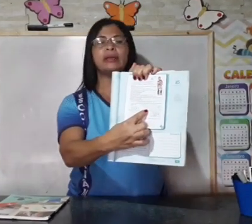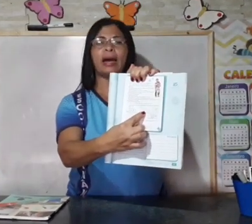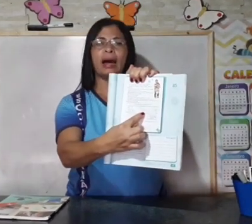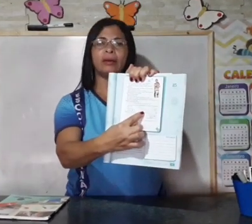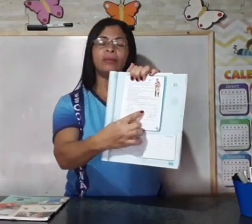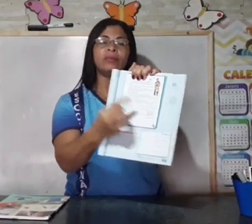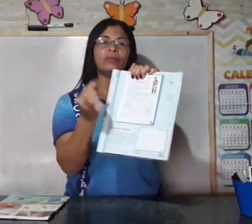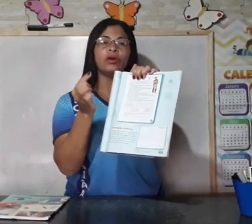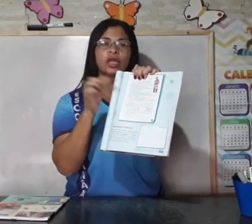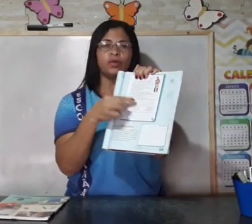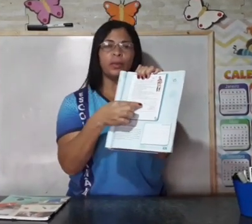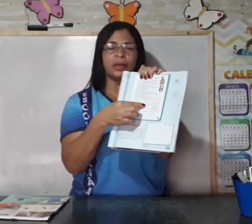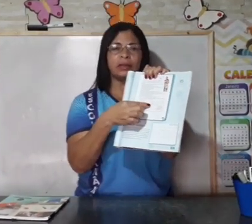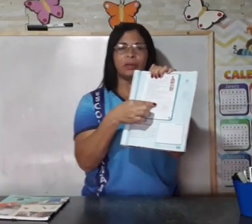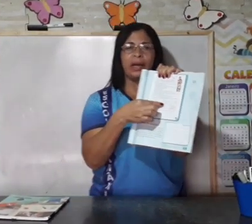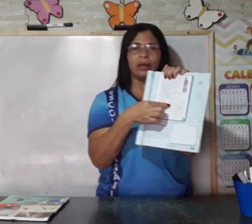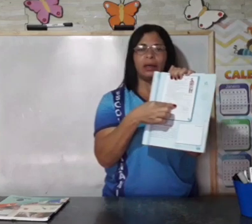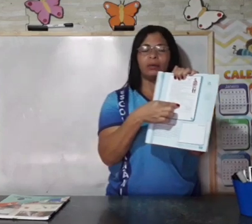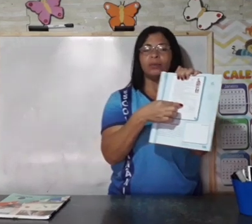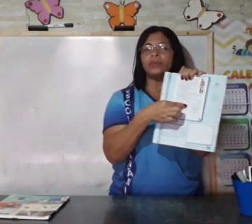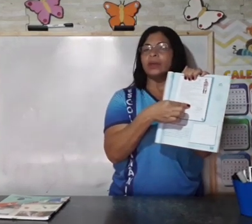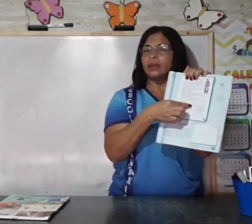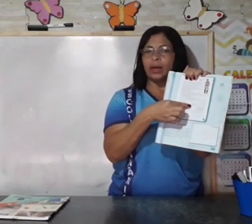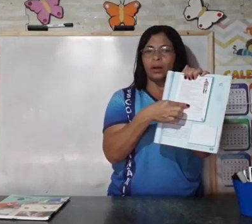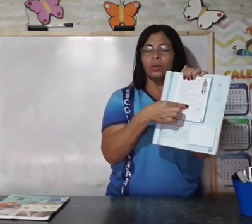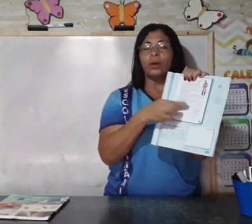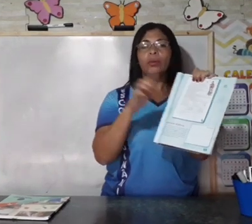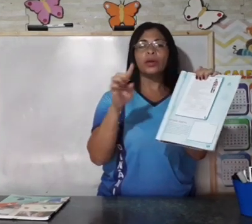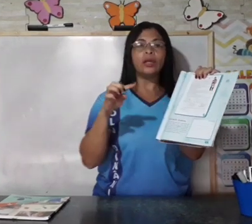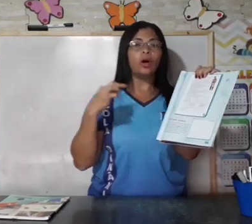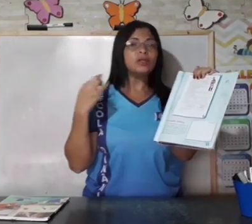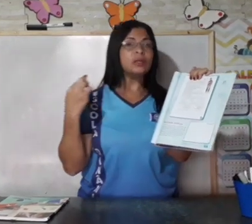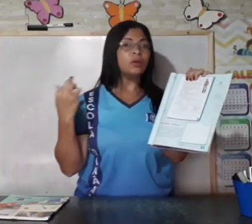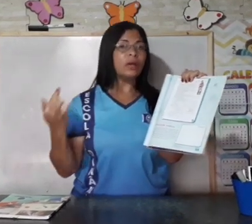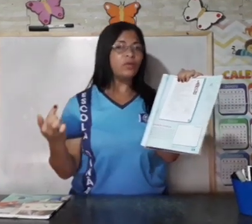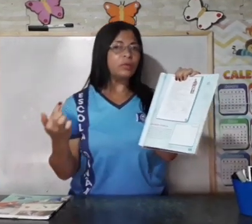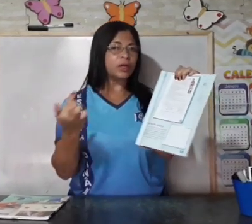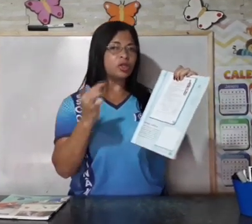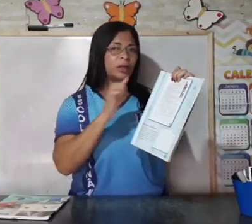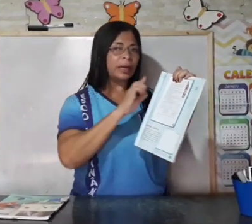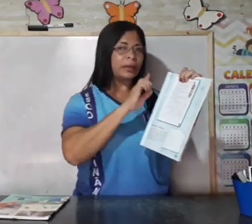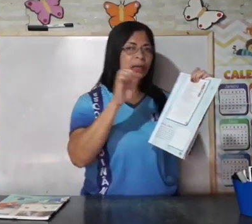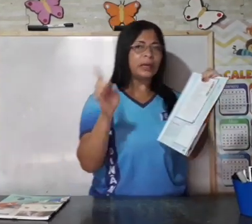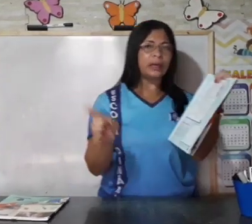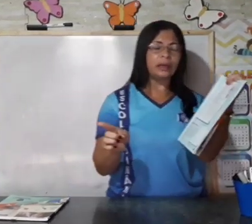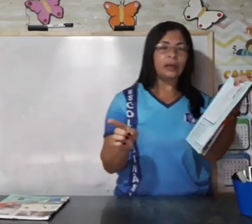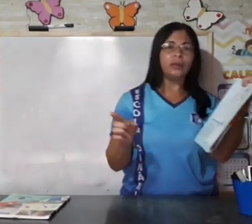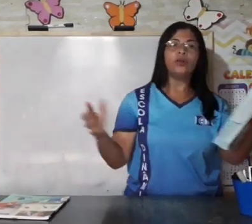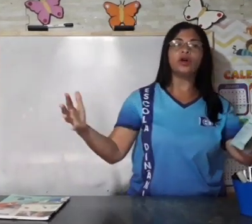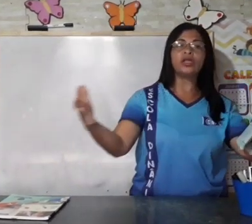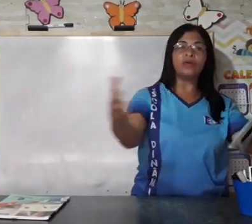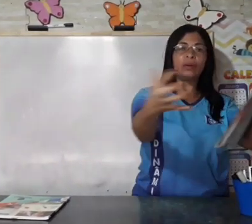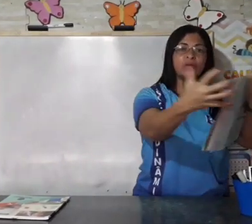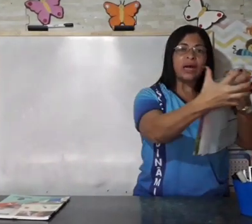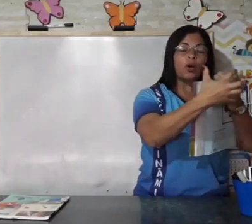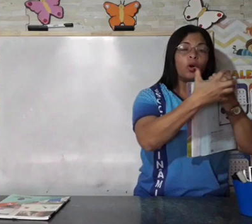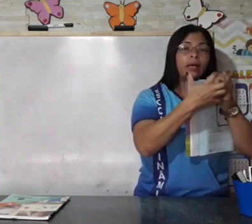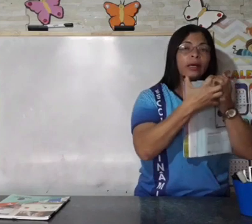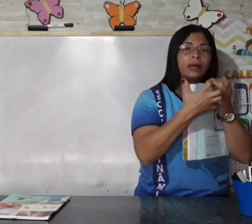rejeitar. Vocês vão pintar esse barquinho? Não, porque nós não devemos rejeitar ninguém. Nós devemos acolher, não